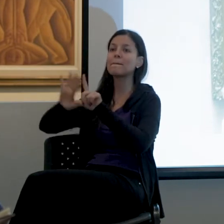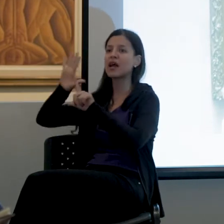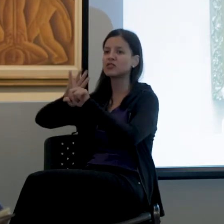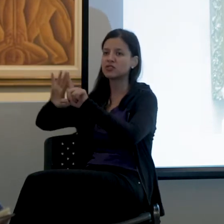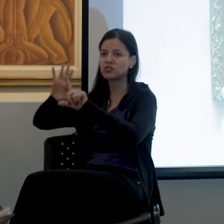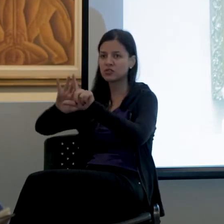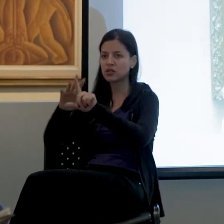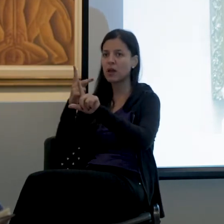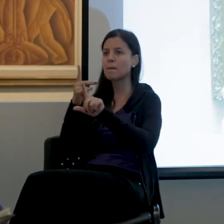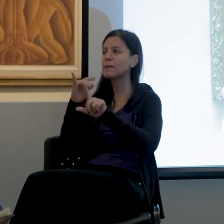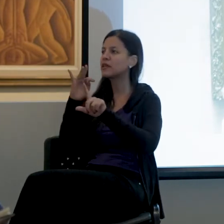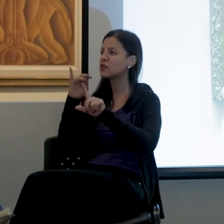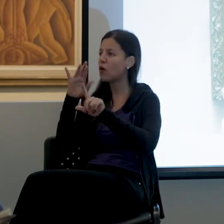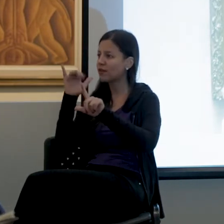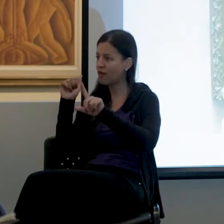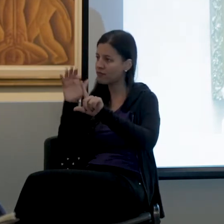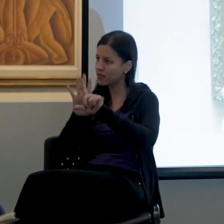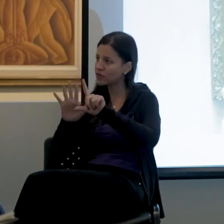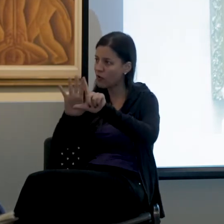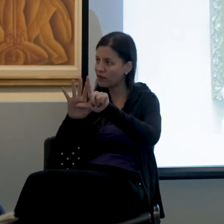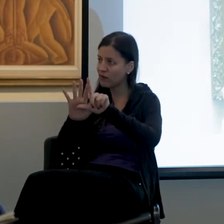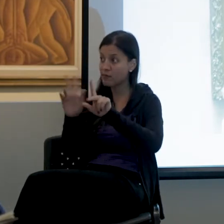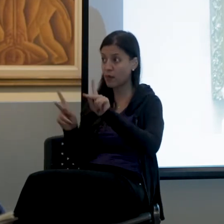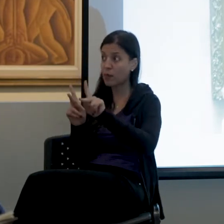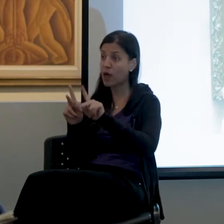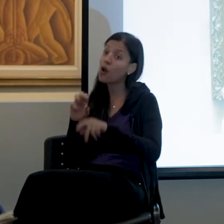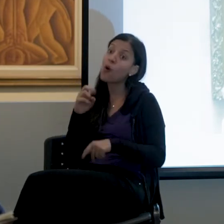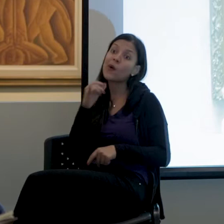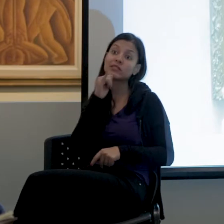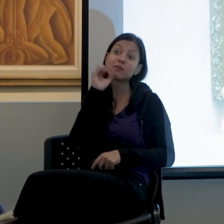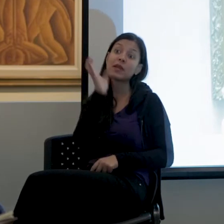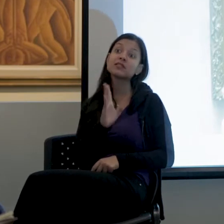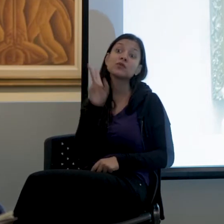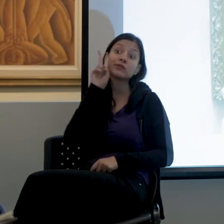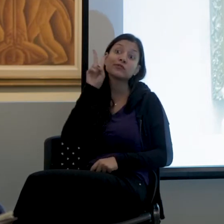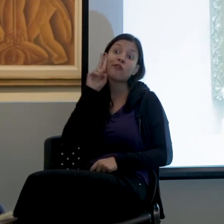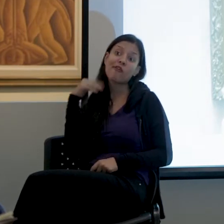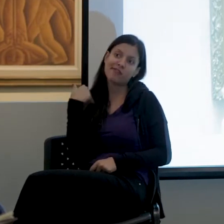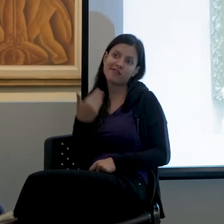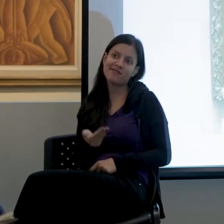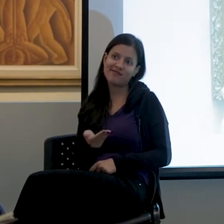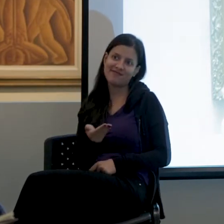russa. Ou a história do Brasil.